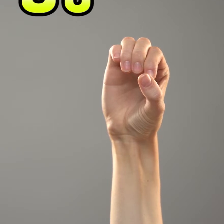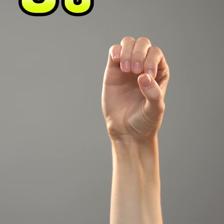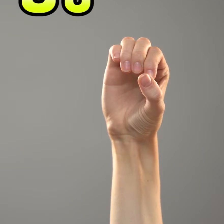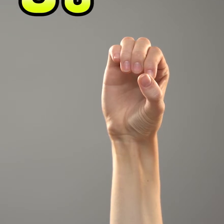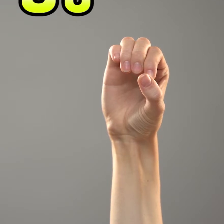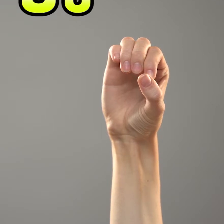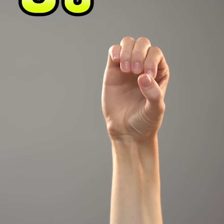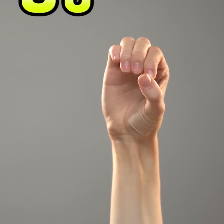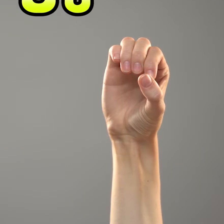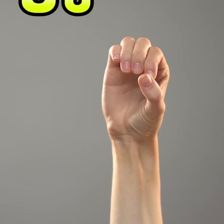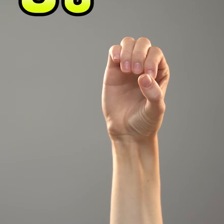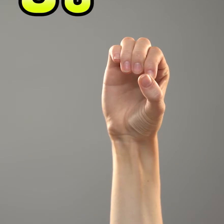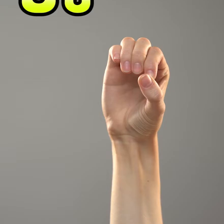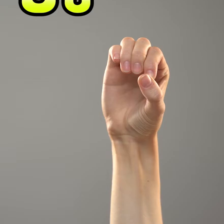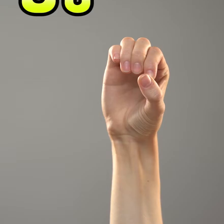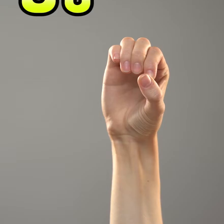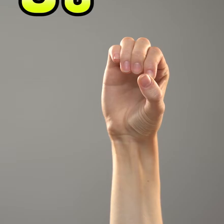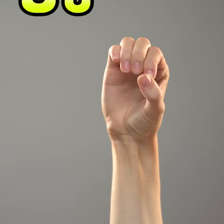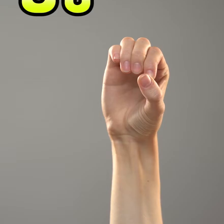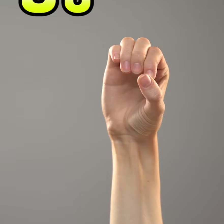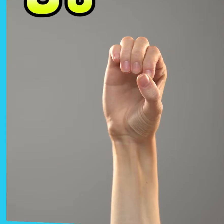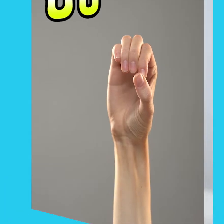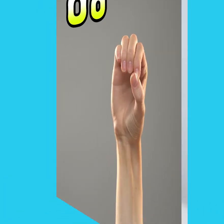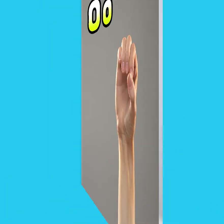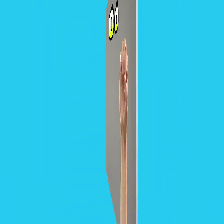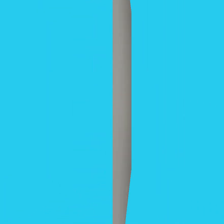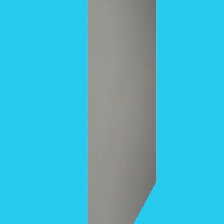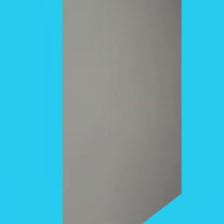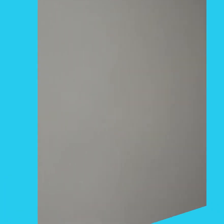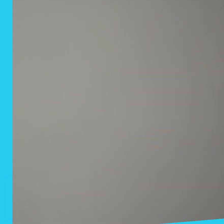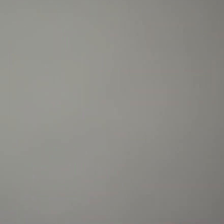猫头鹰